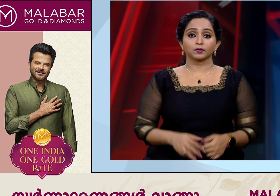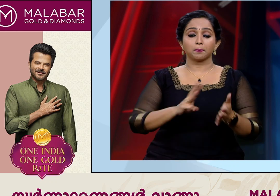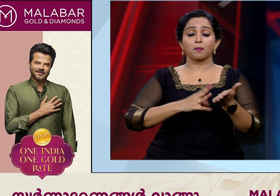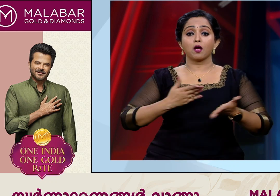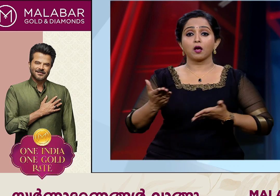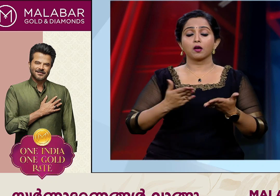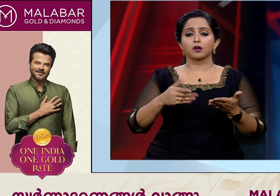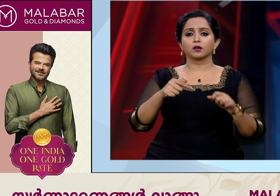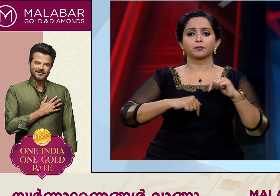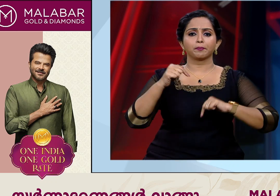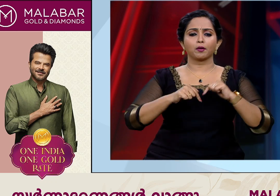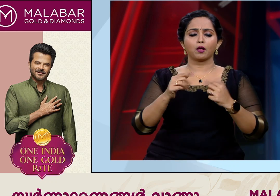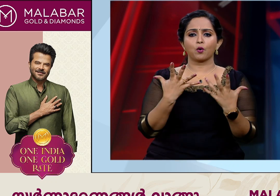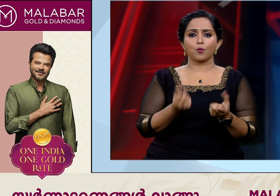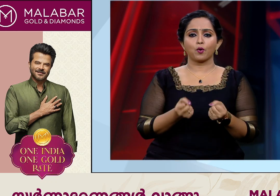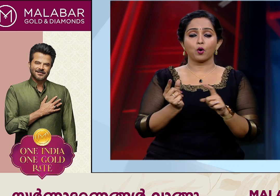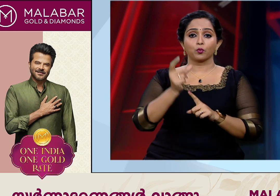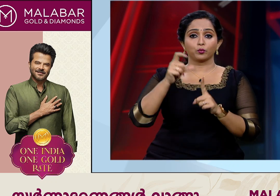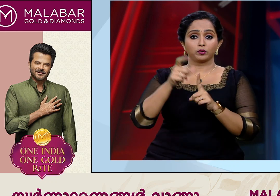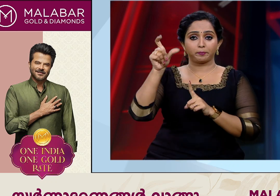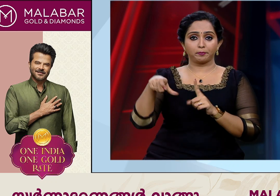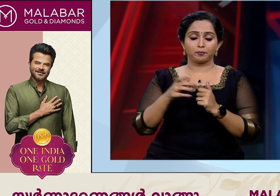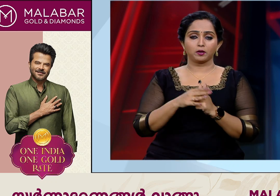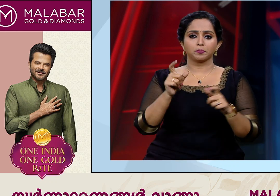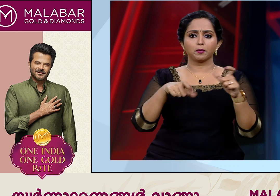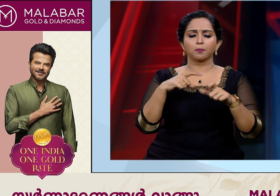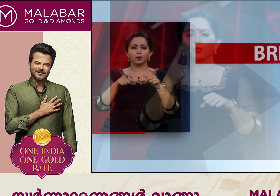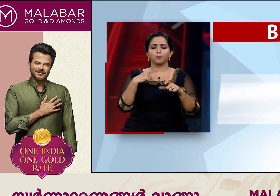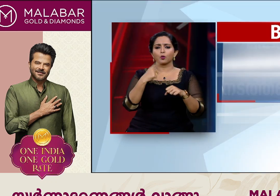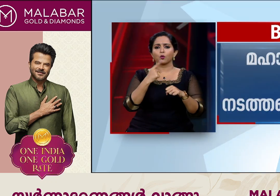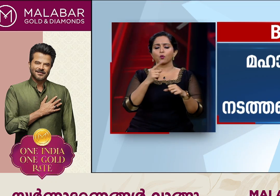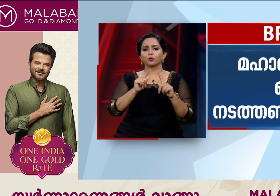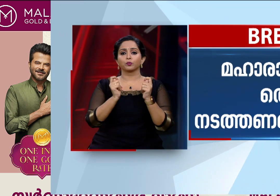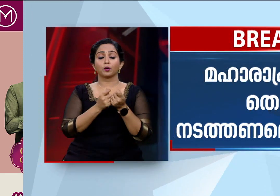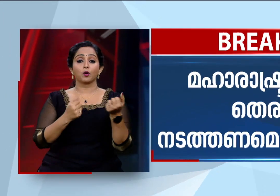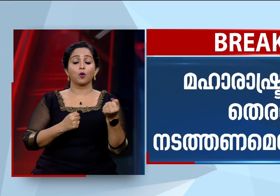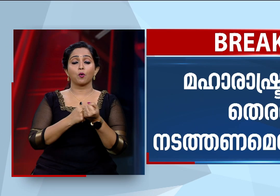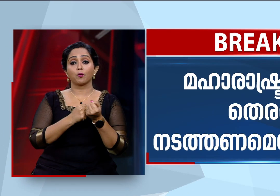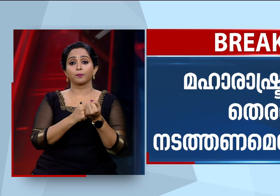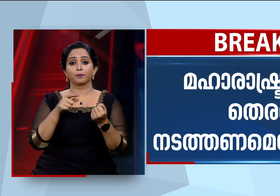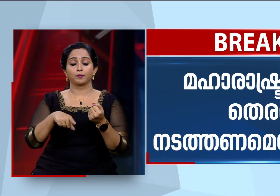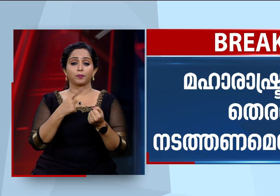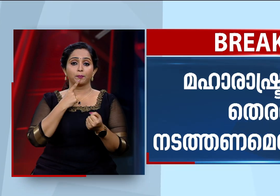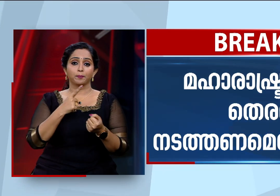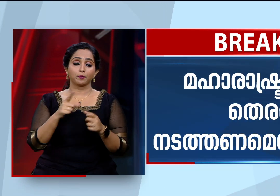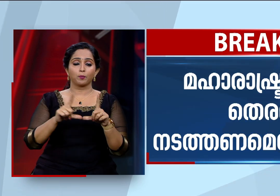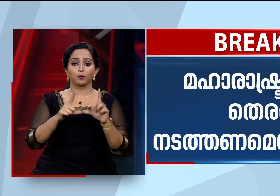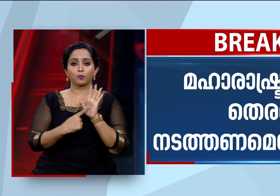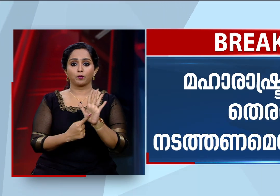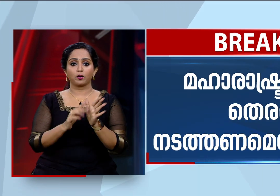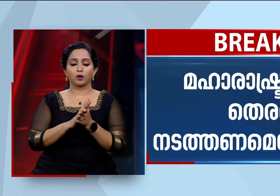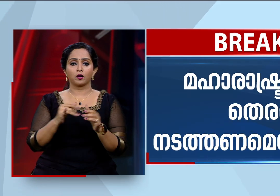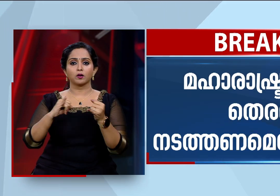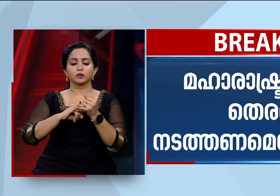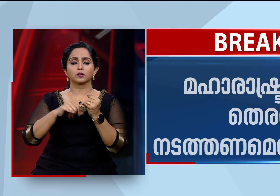മഹാരാഷ്ട്രയിൽ ഇടക്കാല തെരഞ്ഞെടുപ്പ് നടത്തണമെന്ന് ആവശ്യപ്പെട്ട് ഉദ്ധവ് താക്കറെ. ജനങ്ങൾ ആർക്കൊപ്പമെന്ന് തെളിയിക്കാമെന്നും വെല്ലുവിളിയുണ്ട് ഉദ്ധവിന്റേത്. ശിവസേനയുടെ തെരഞ്ഞെടുപ്പ് ചിഹ്നം